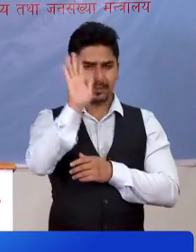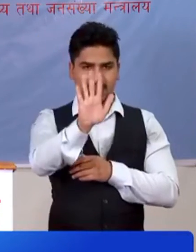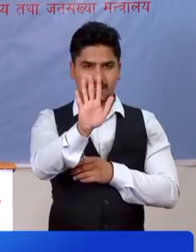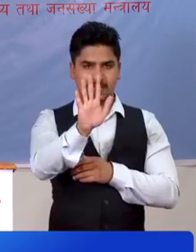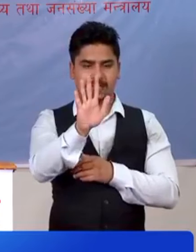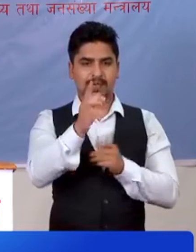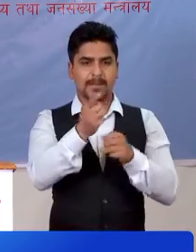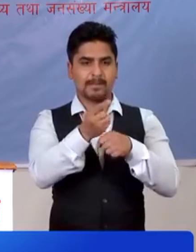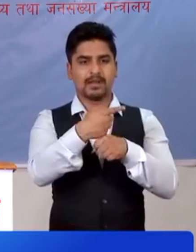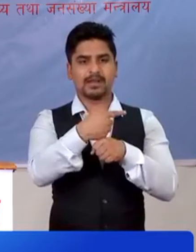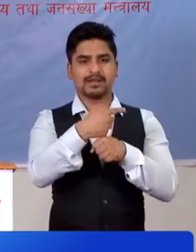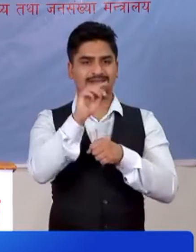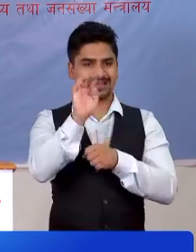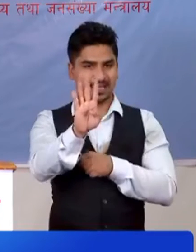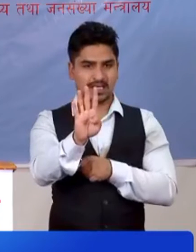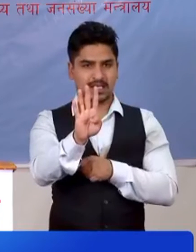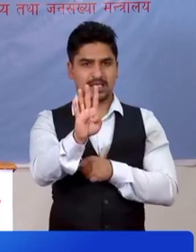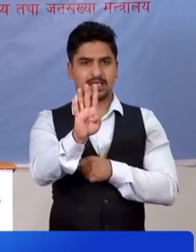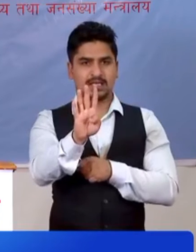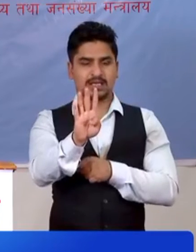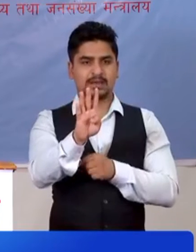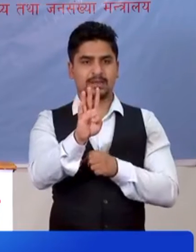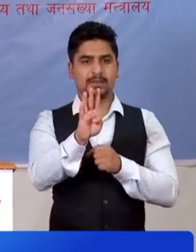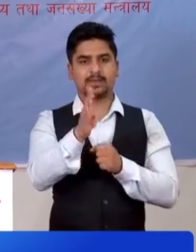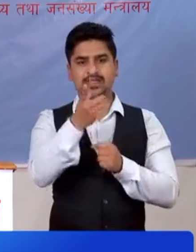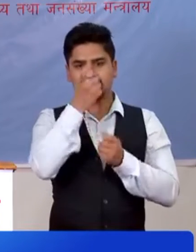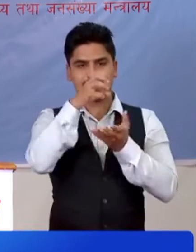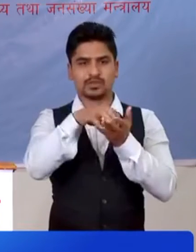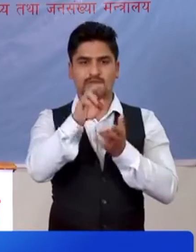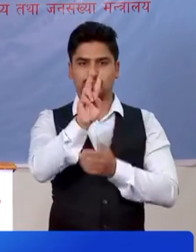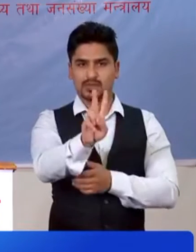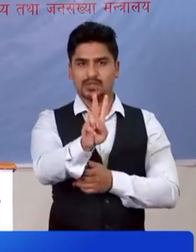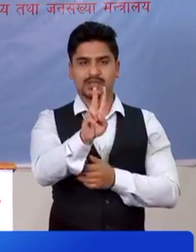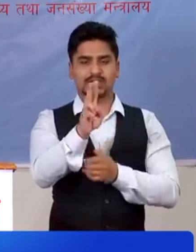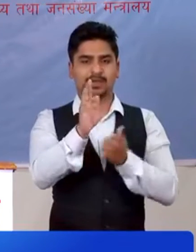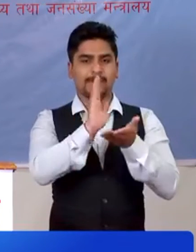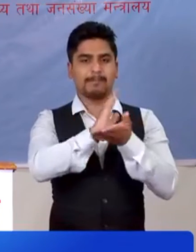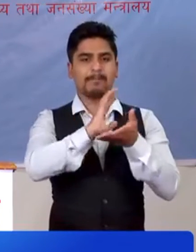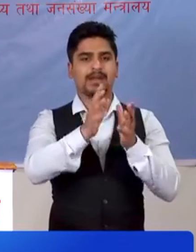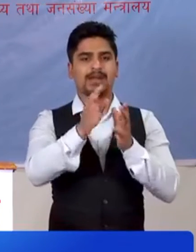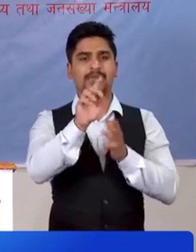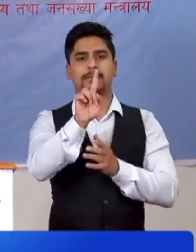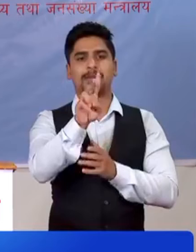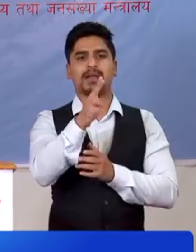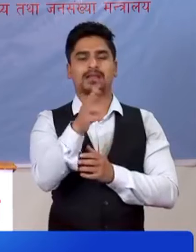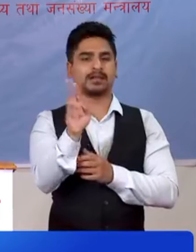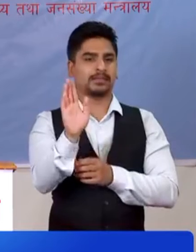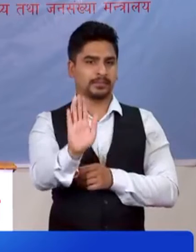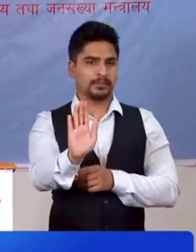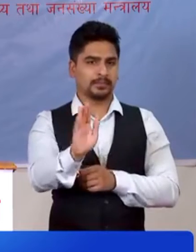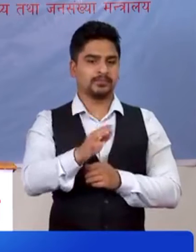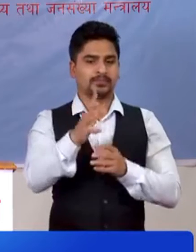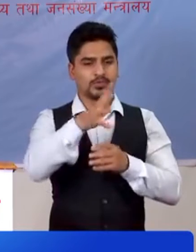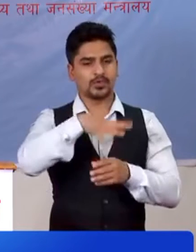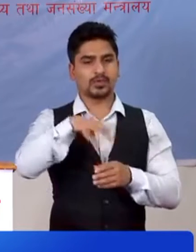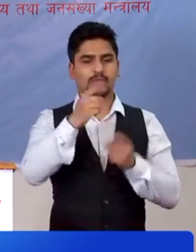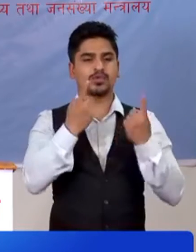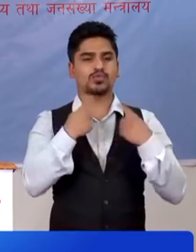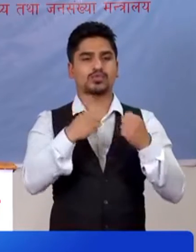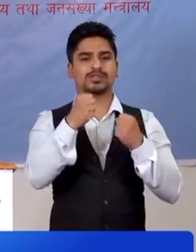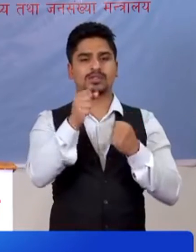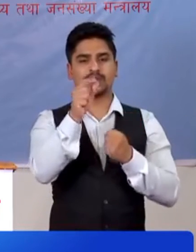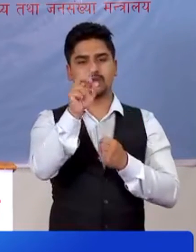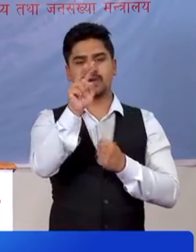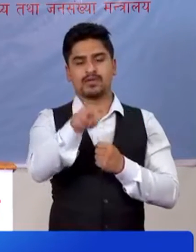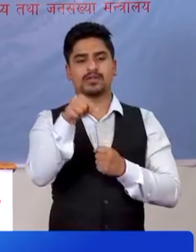5 जना, वीरगन्जमा 4 जना, भरतपुरमा 2 जना र विराटनगरमा 12 जना हुनुहुन्छ। सबैको स्वास्थ्य